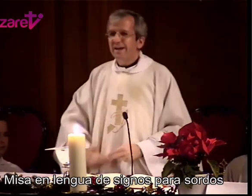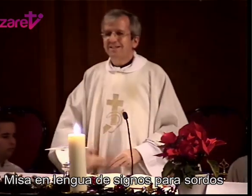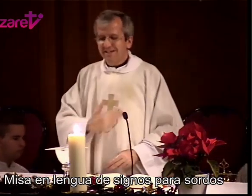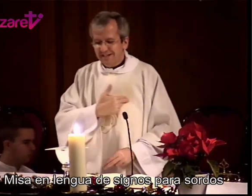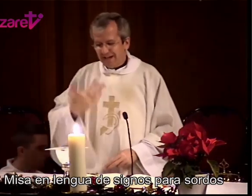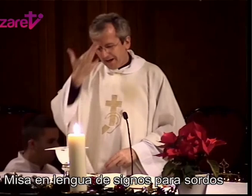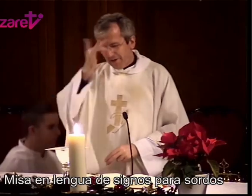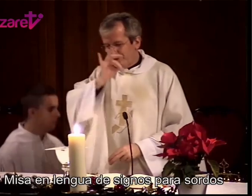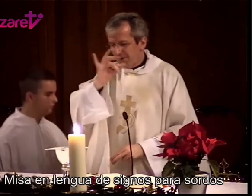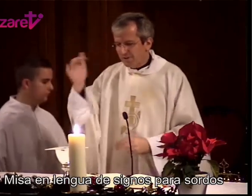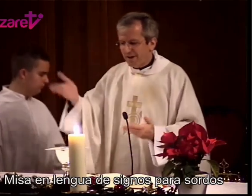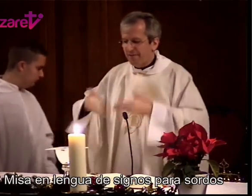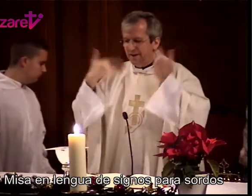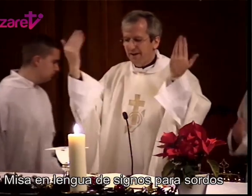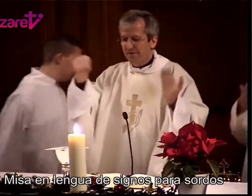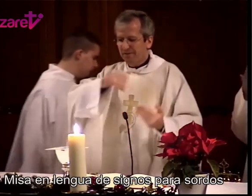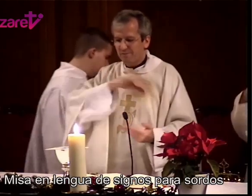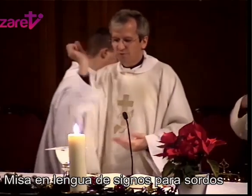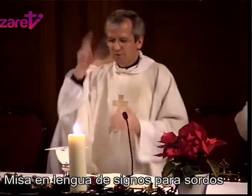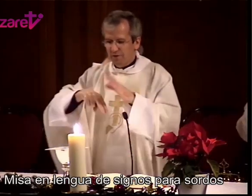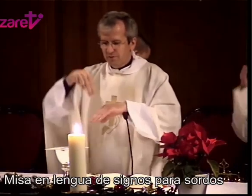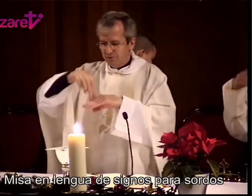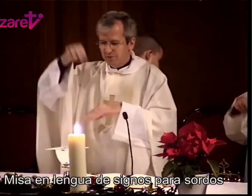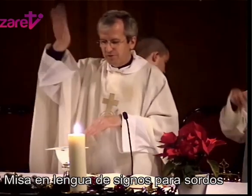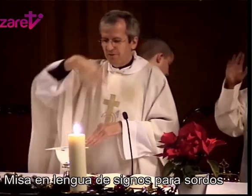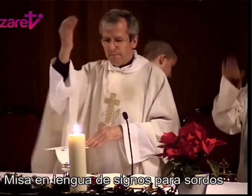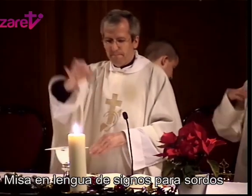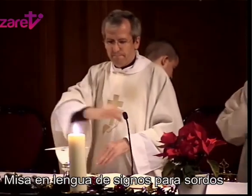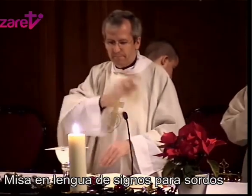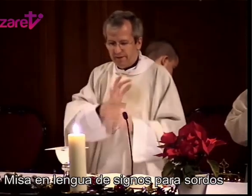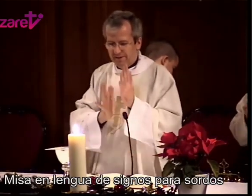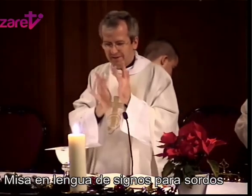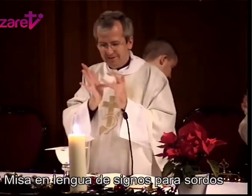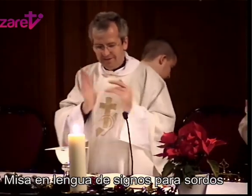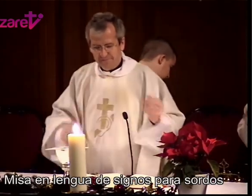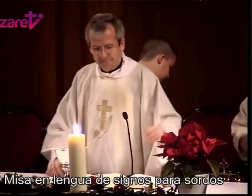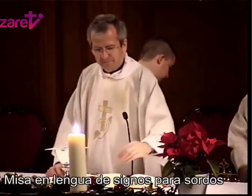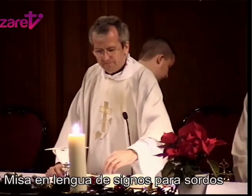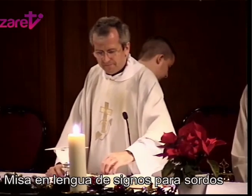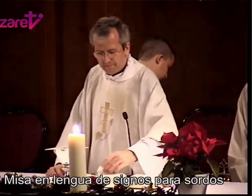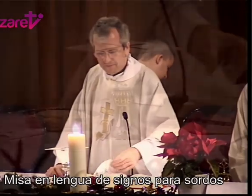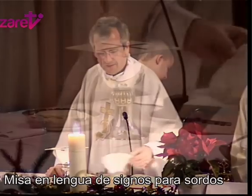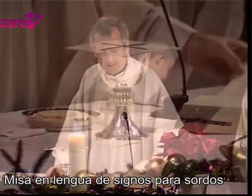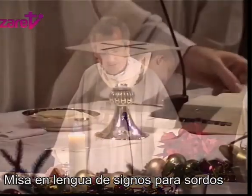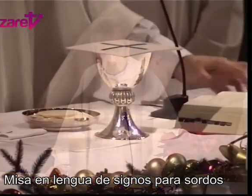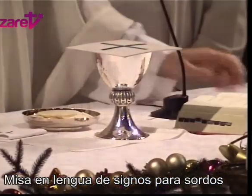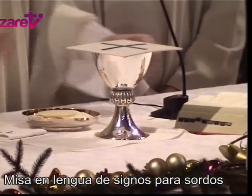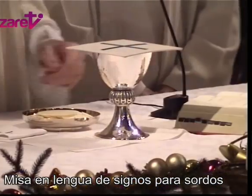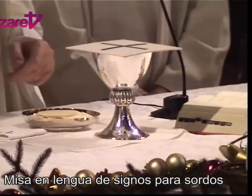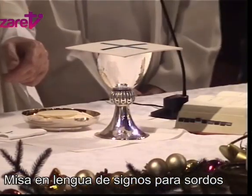Este es el sacramento de nuestra fe. Anunciamos tu muerte, proclamamos tu resurrección. Ven, Señor Jesús. Así